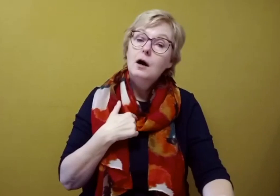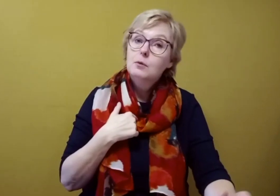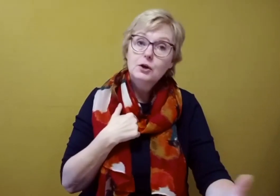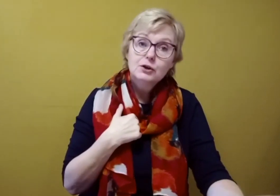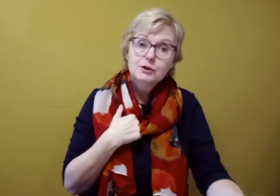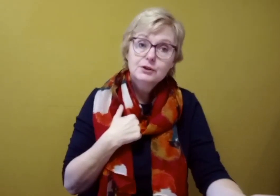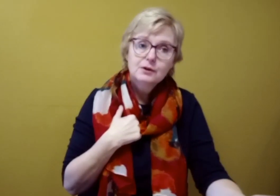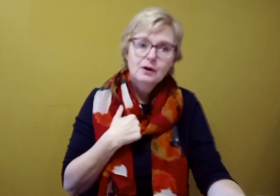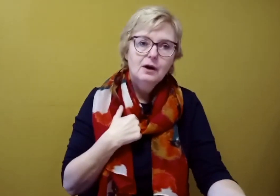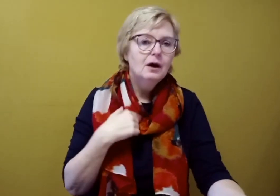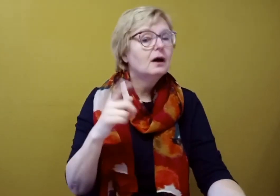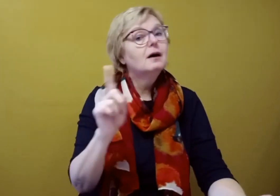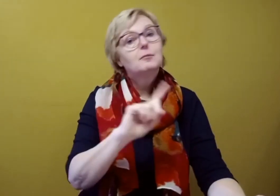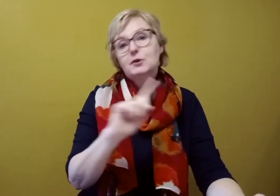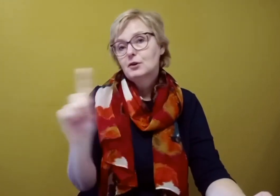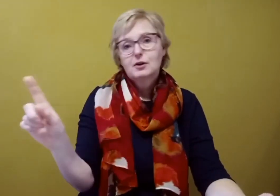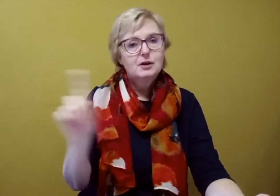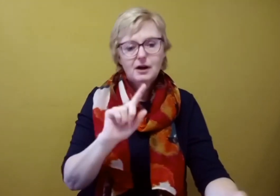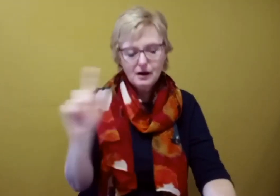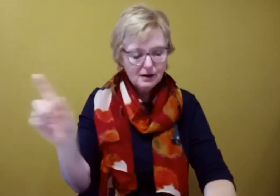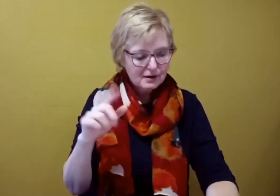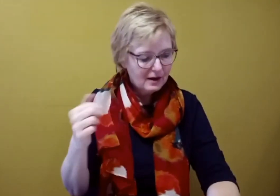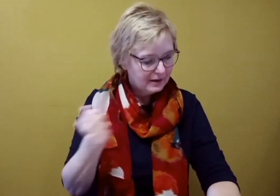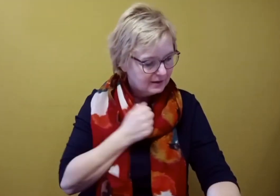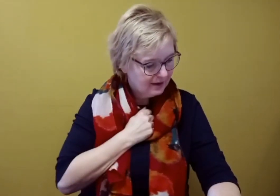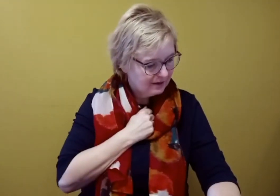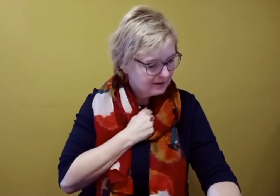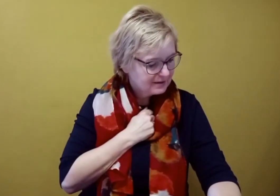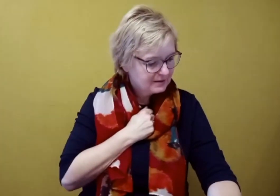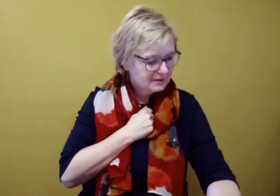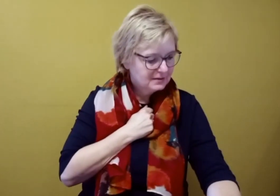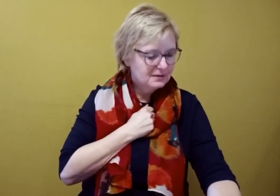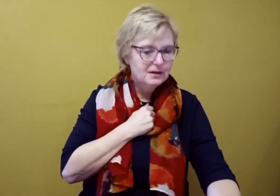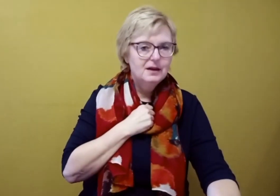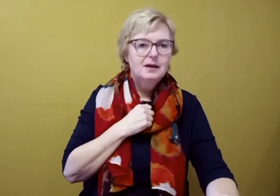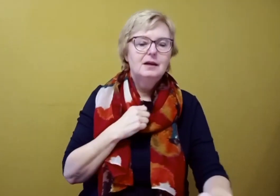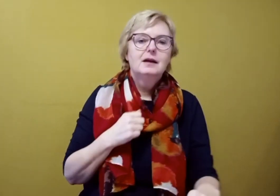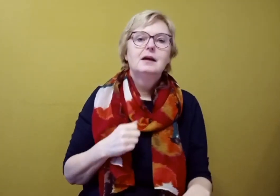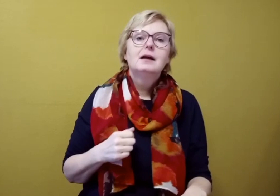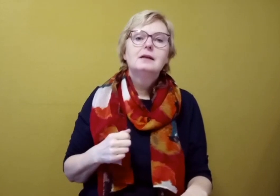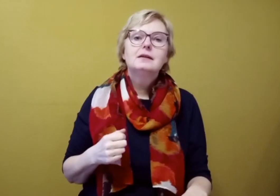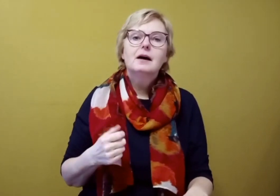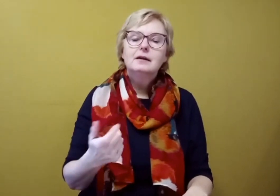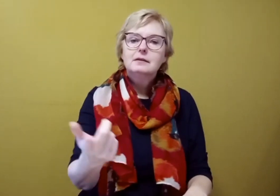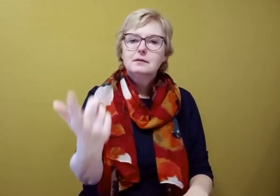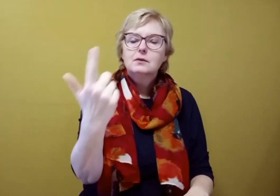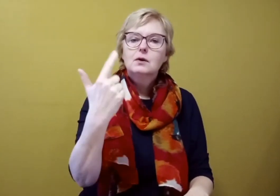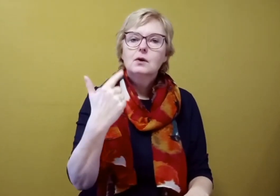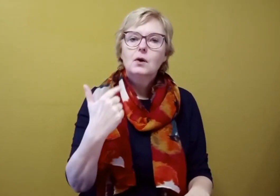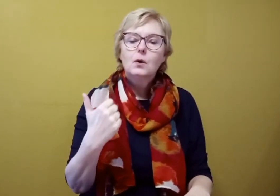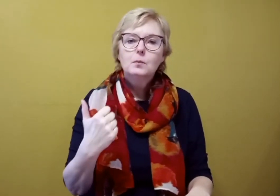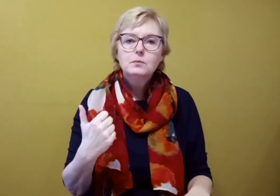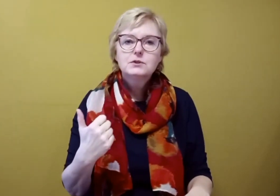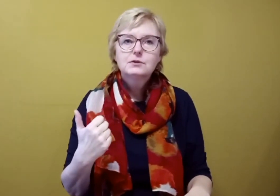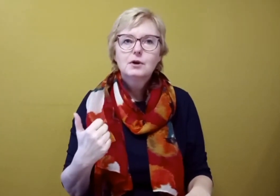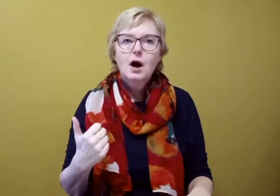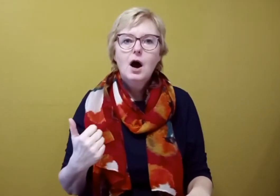Aber ich habe gar keine Angst. Dann kommt